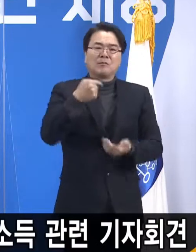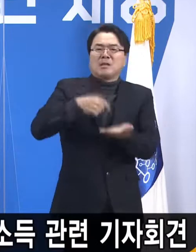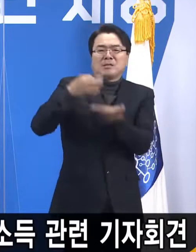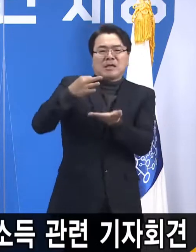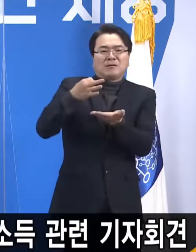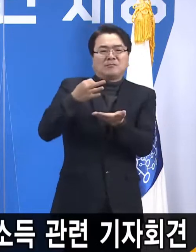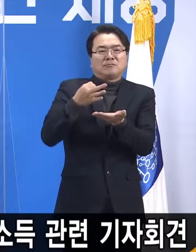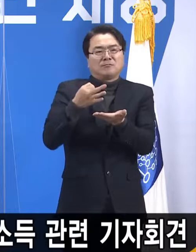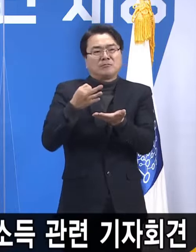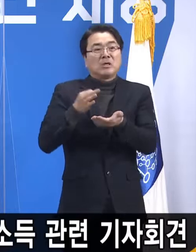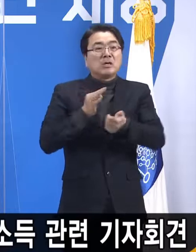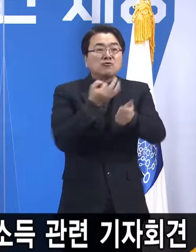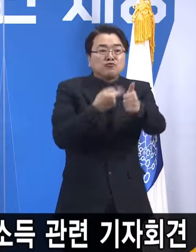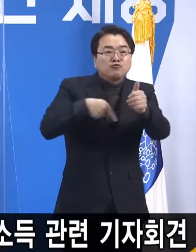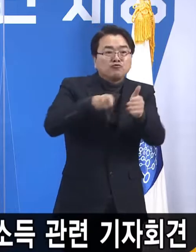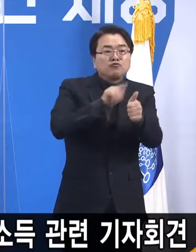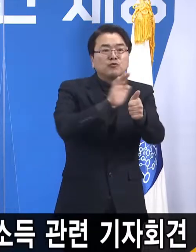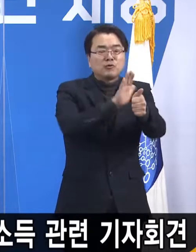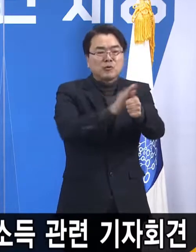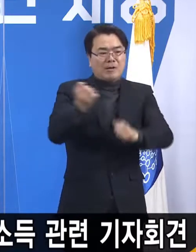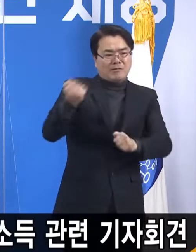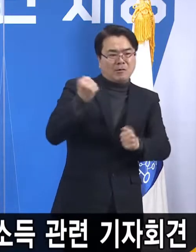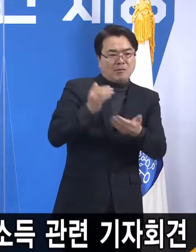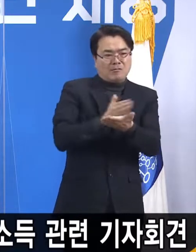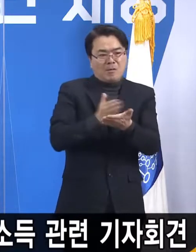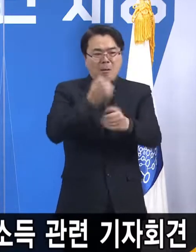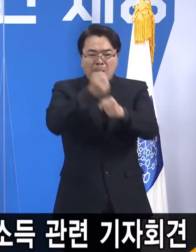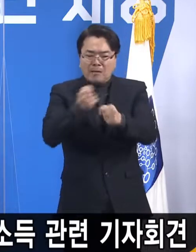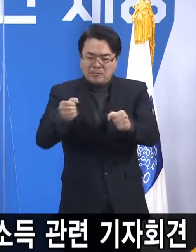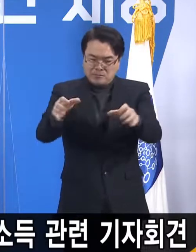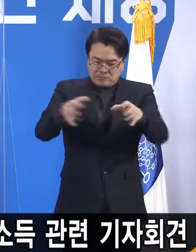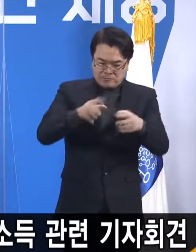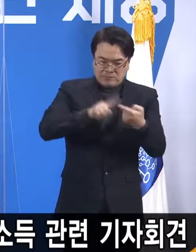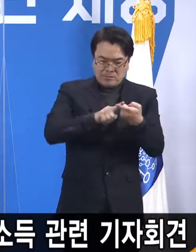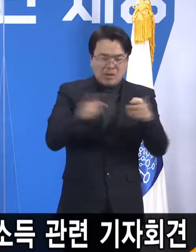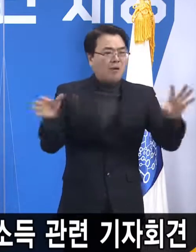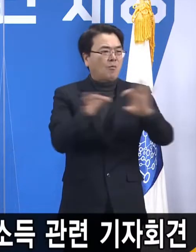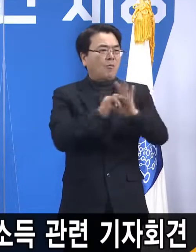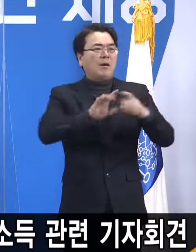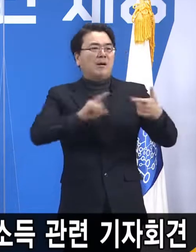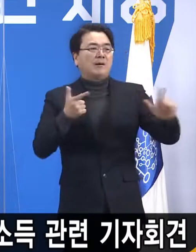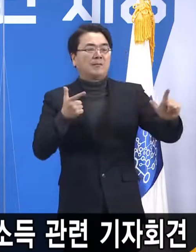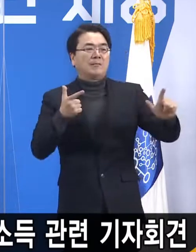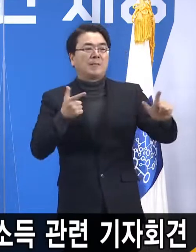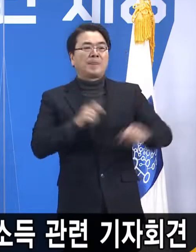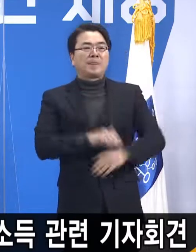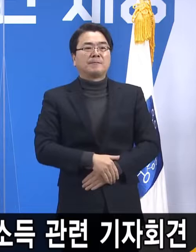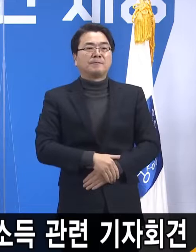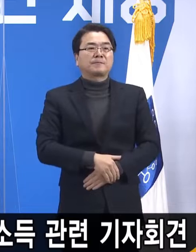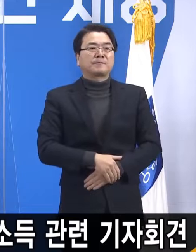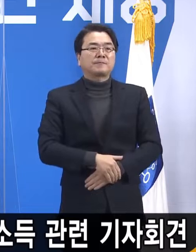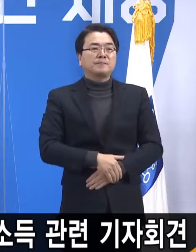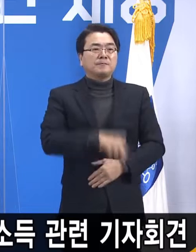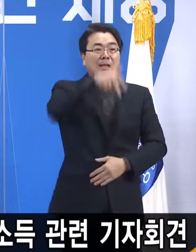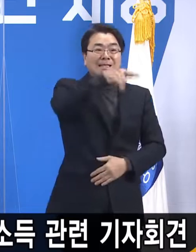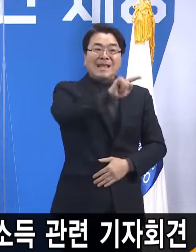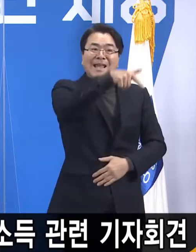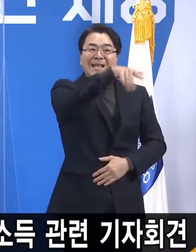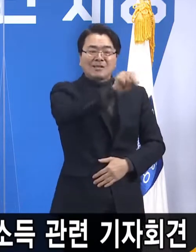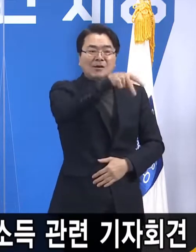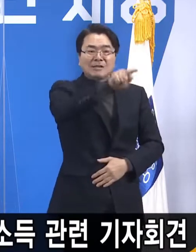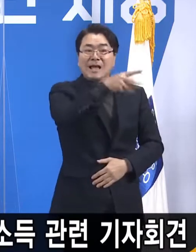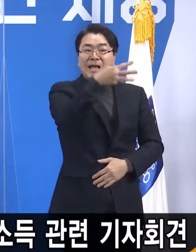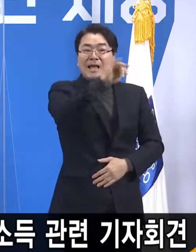재난지원금의 재원 조달 역량은 직접적 관련이 없습니다. 재정 자립도